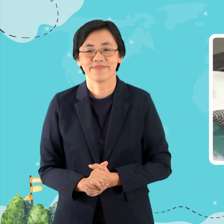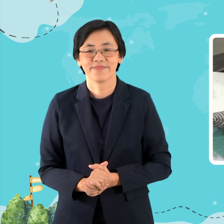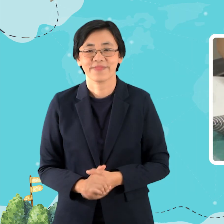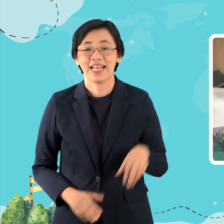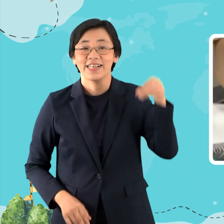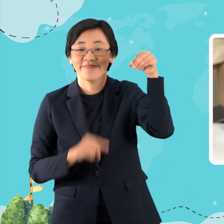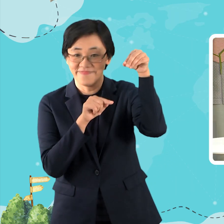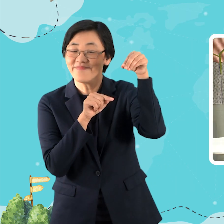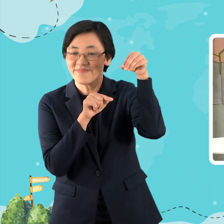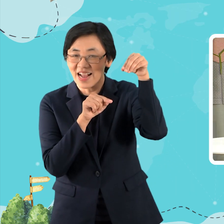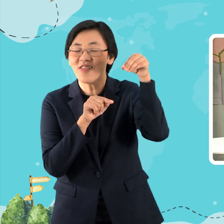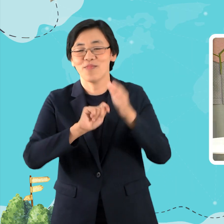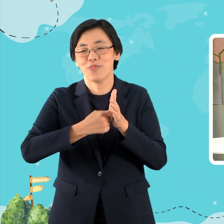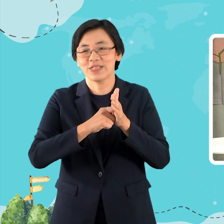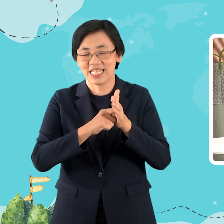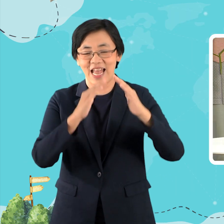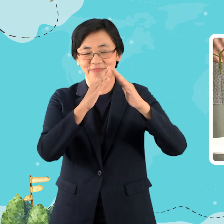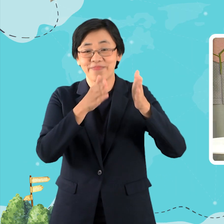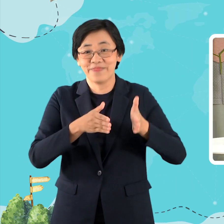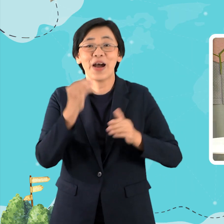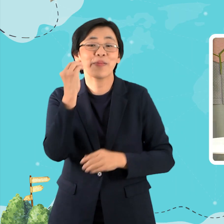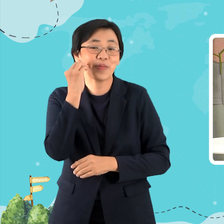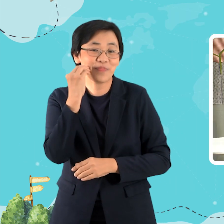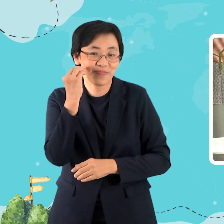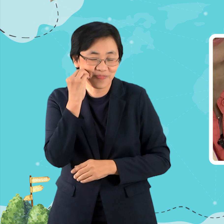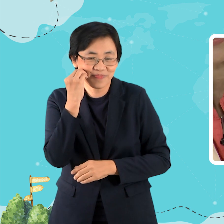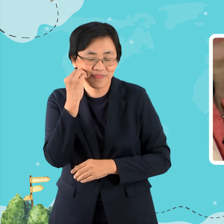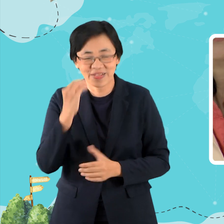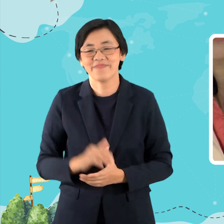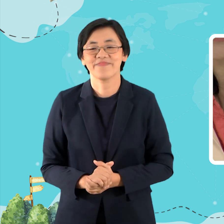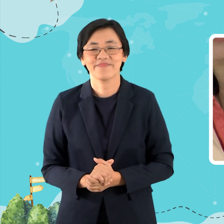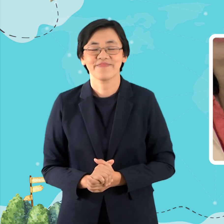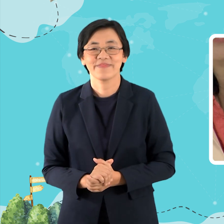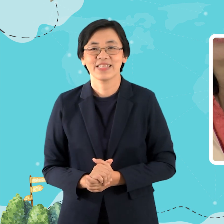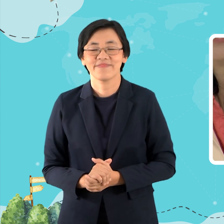เสร็จแล้วนะคะเราจะได้พวงกุญแจรูปบ้านจากเศษผ้าค่ะ